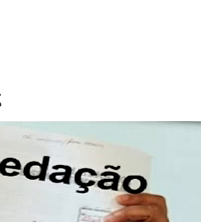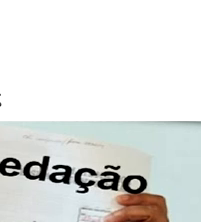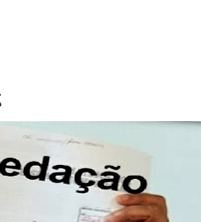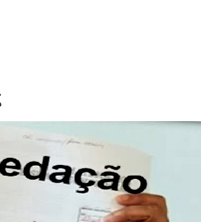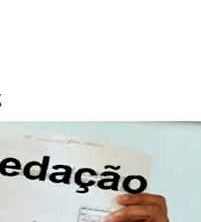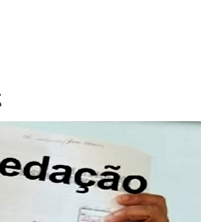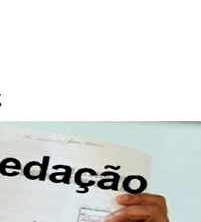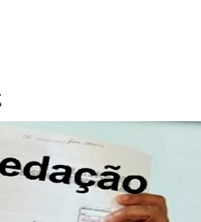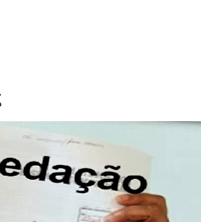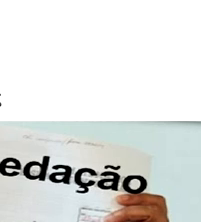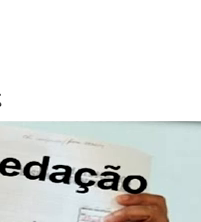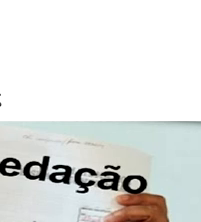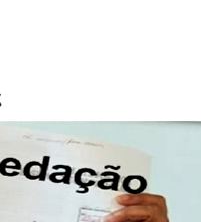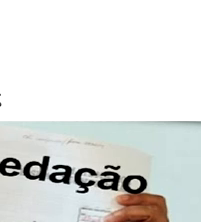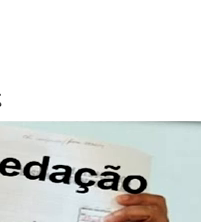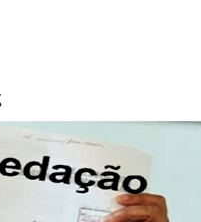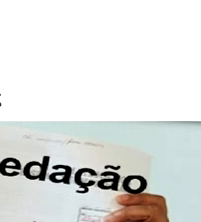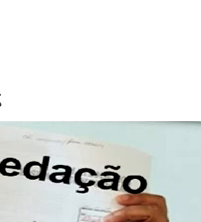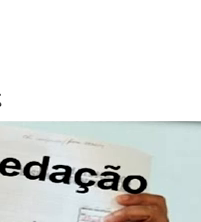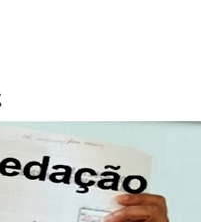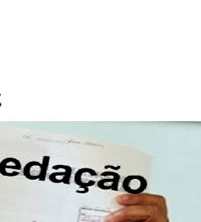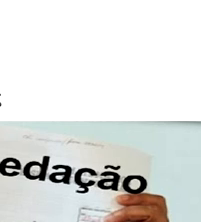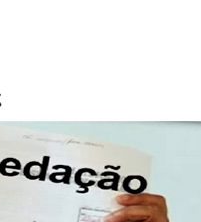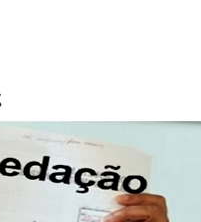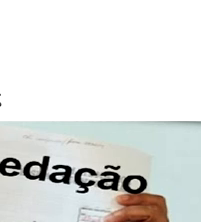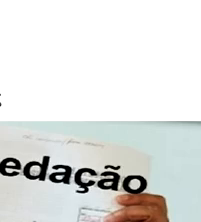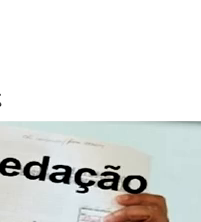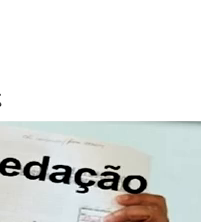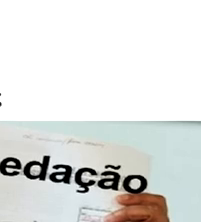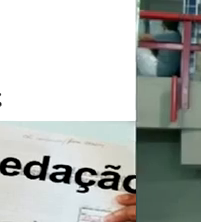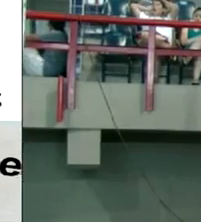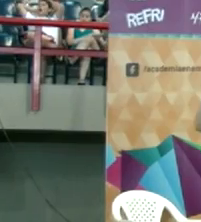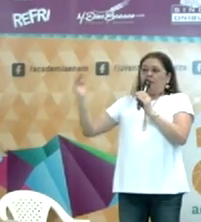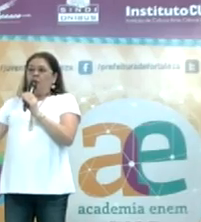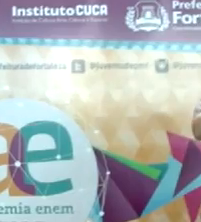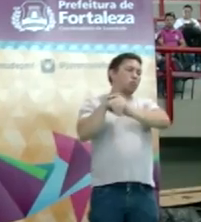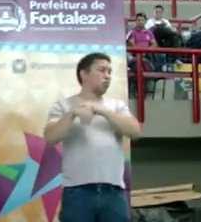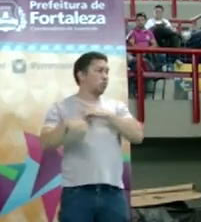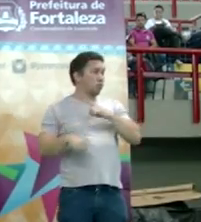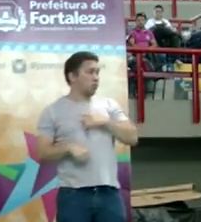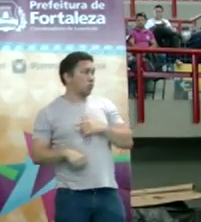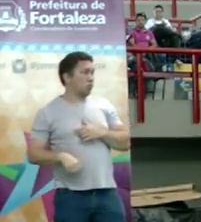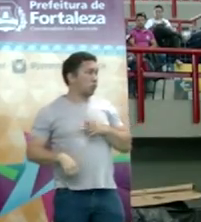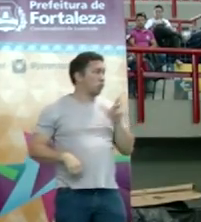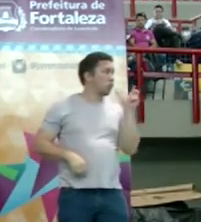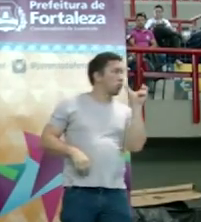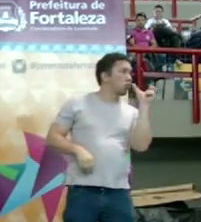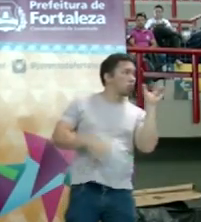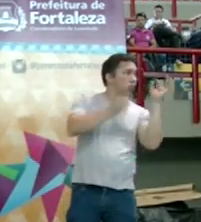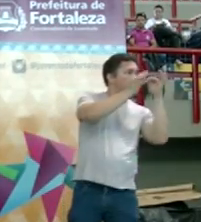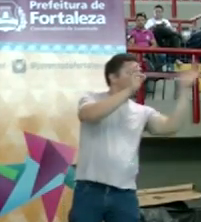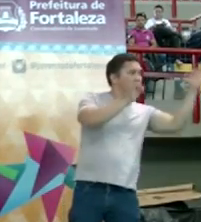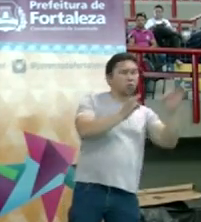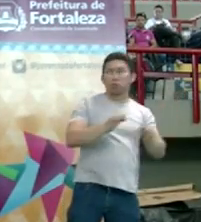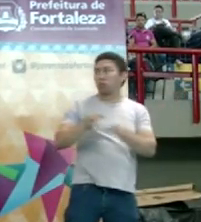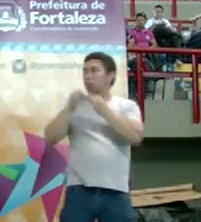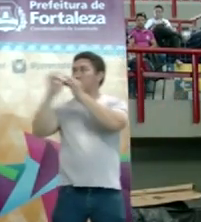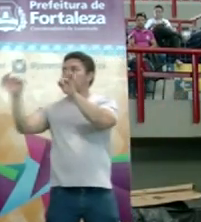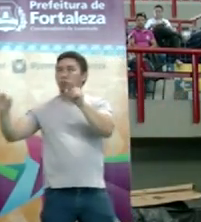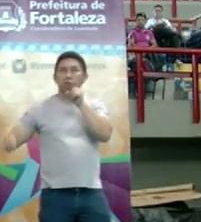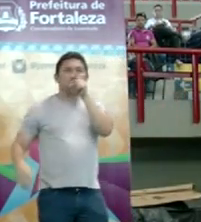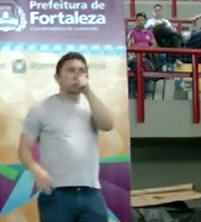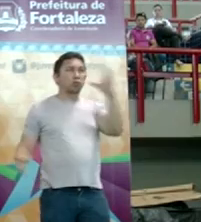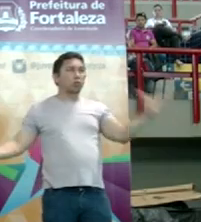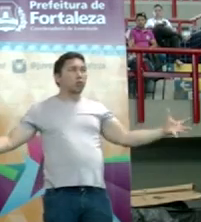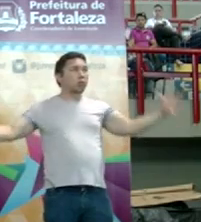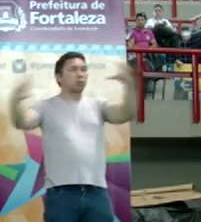uma palavra ou uma expressão que ela faça uma ligação de sentidos